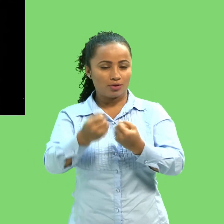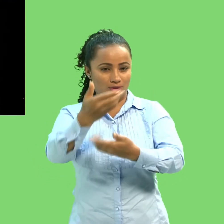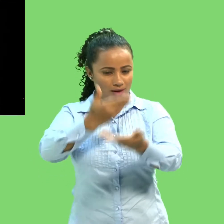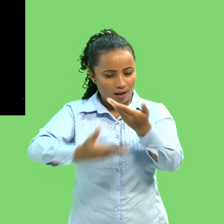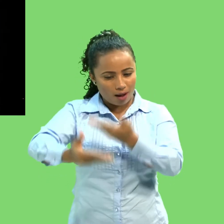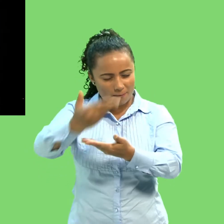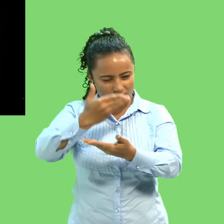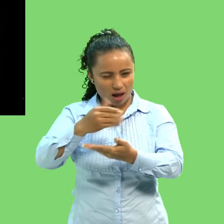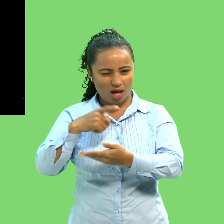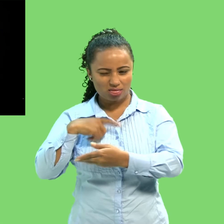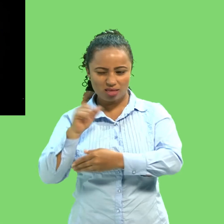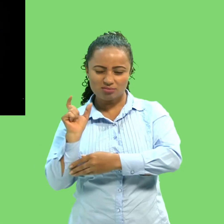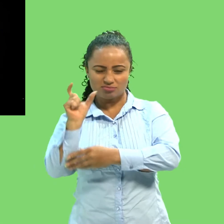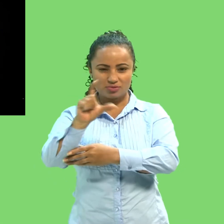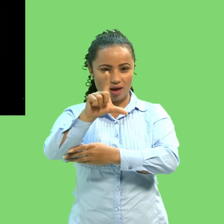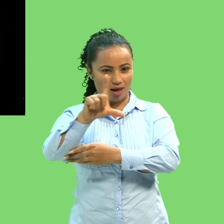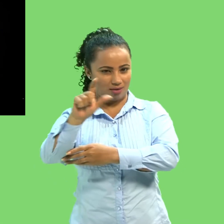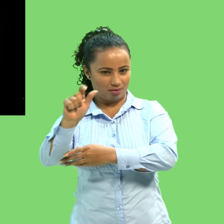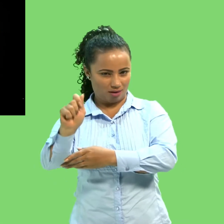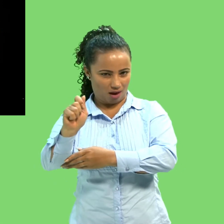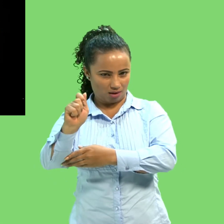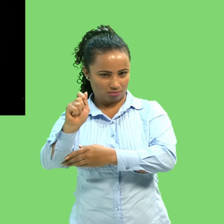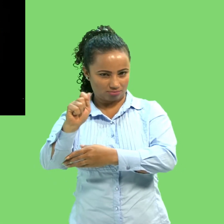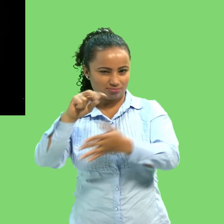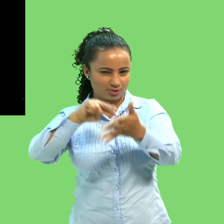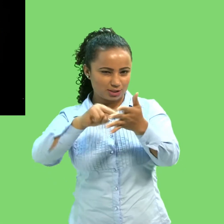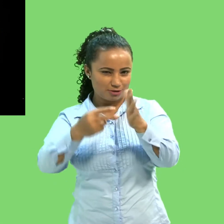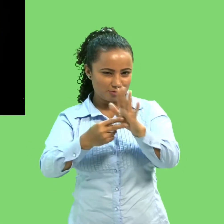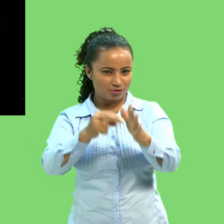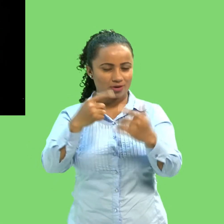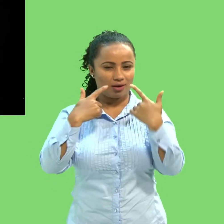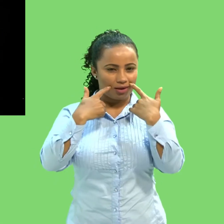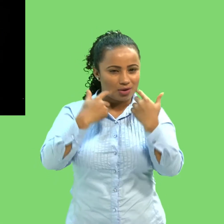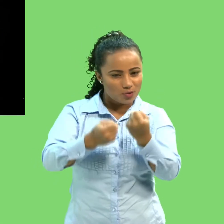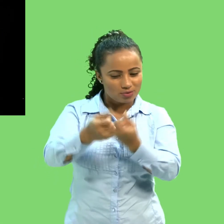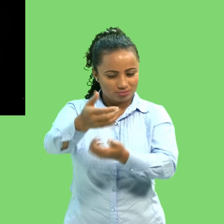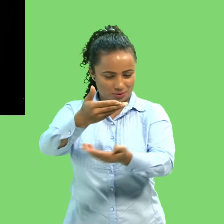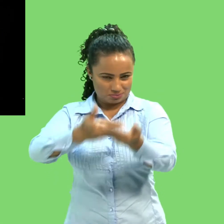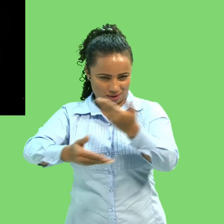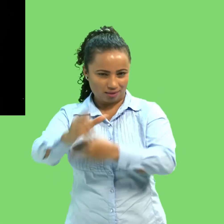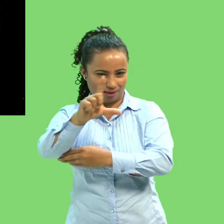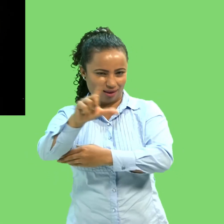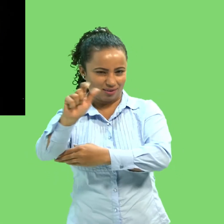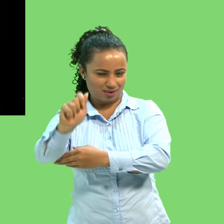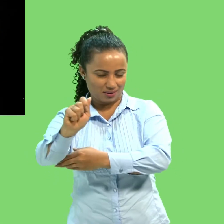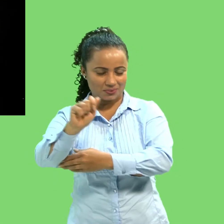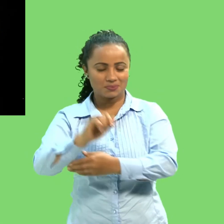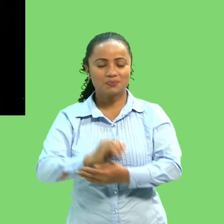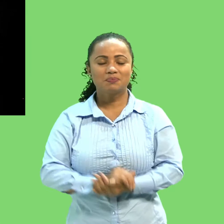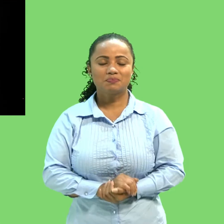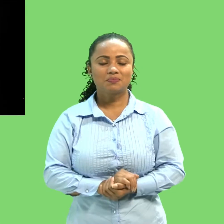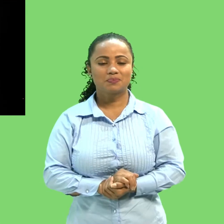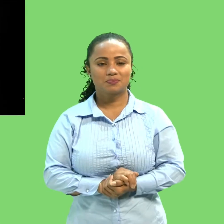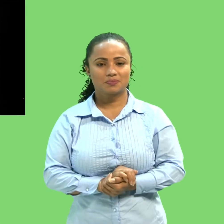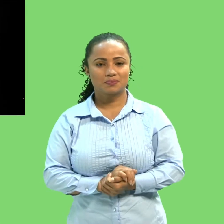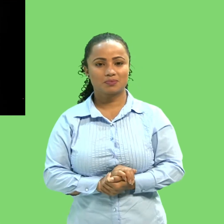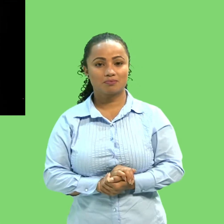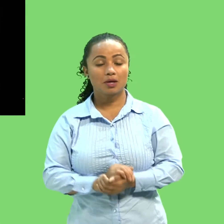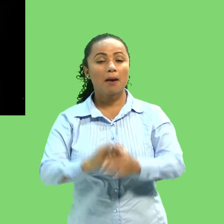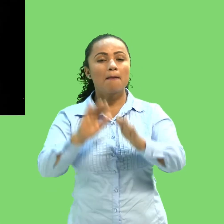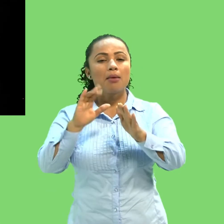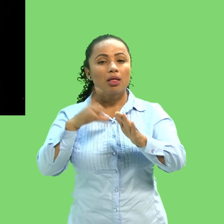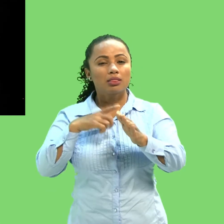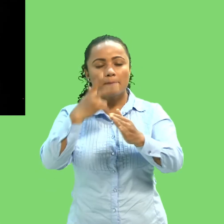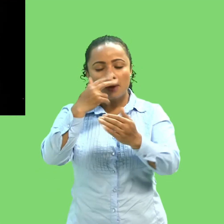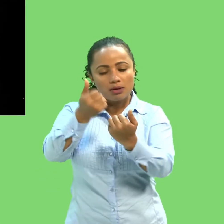está ligada à linguística aplicada, certo? As letras iniciais aqui, o L e o A, né? Podemos também chamá-la assim. É uma sub-área